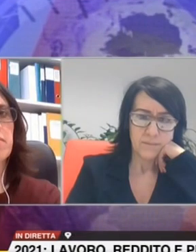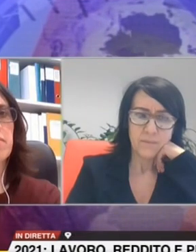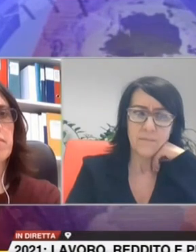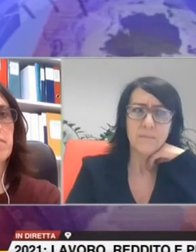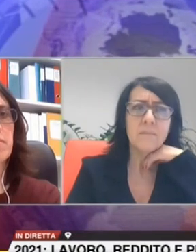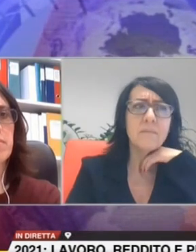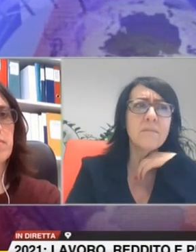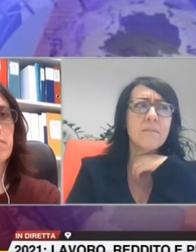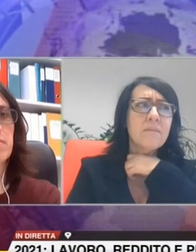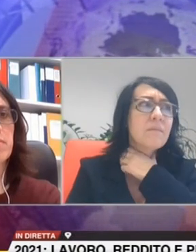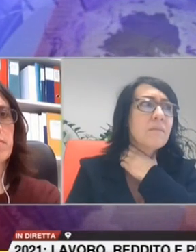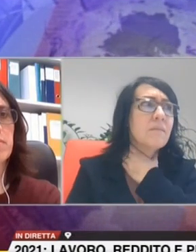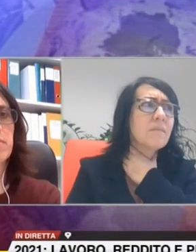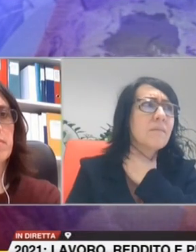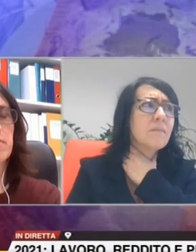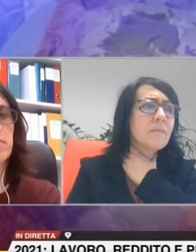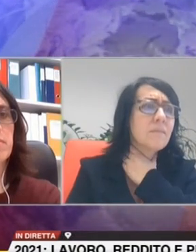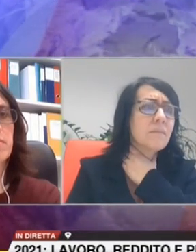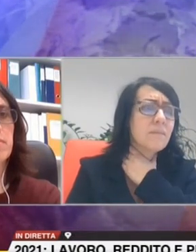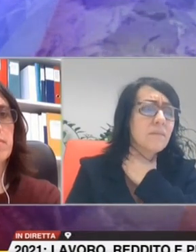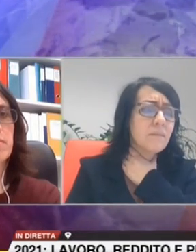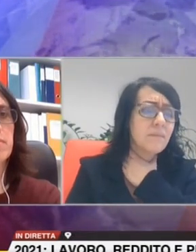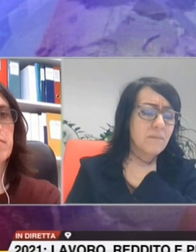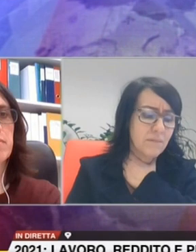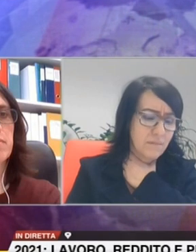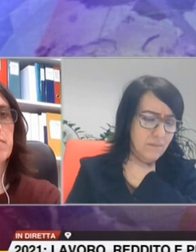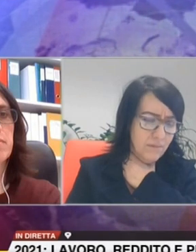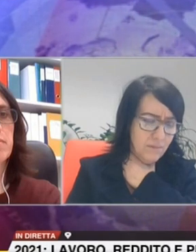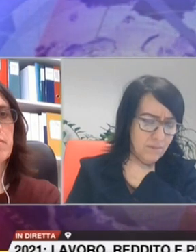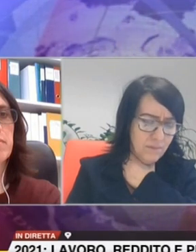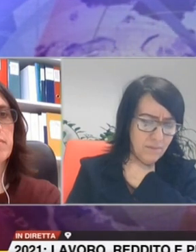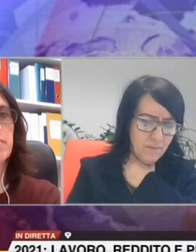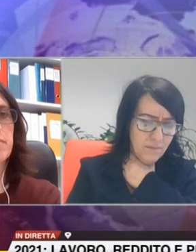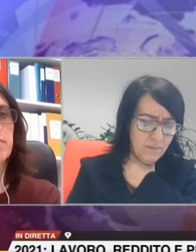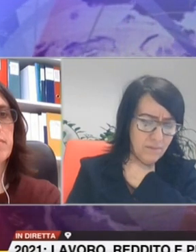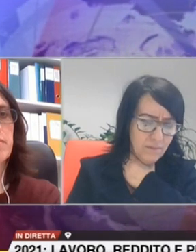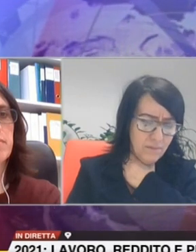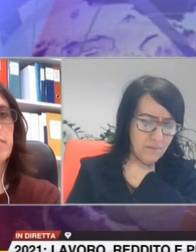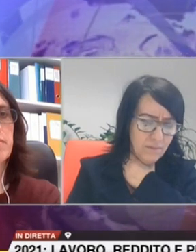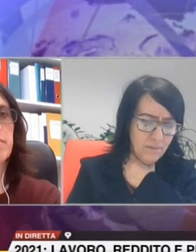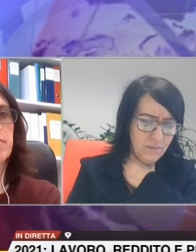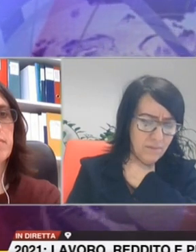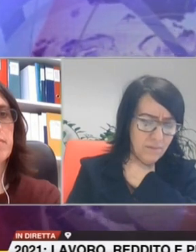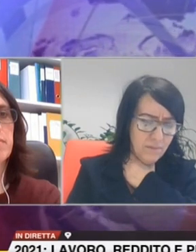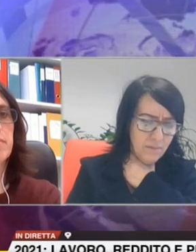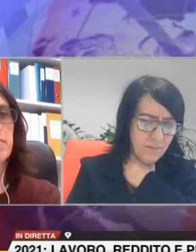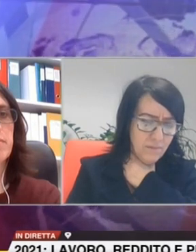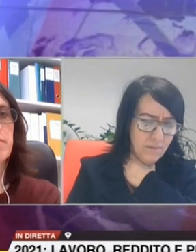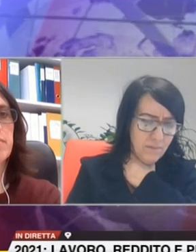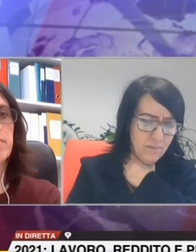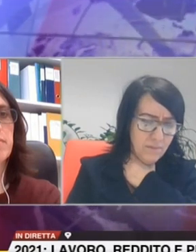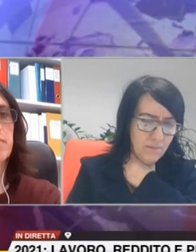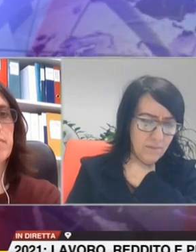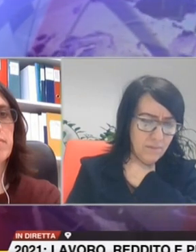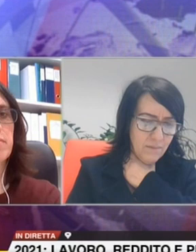69 quest'anno, no, quest'anno, a giugno fa 70 anni. Ha 14 anni di